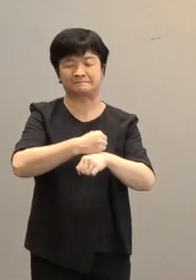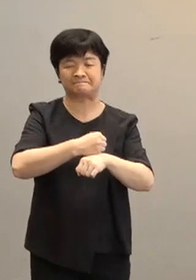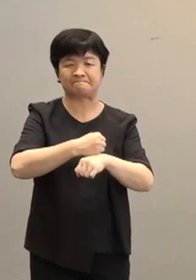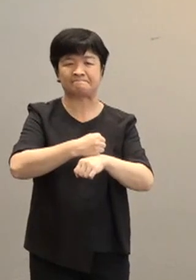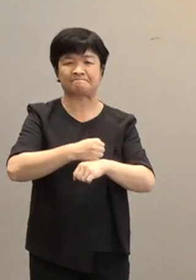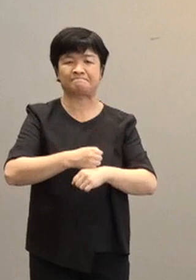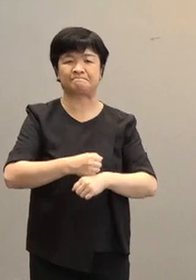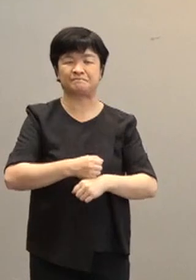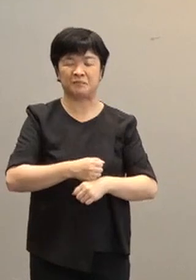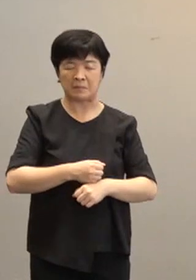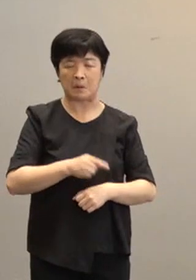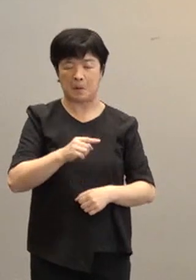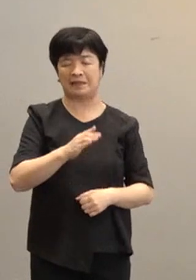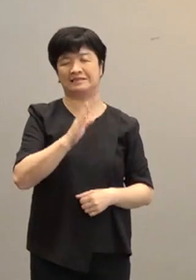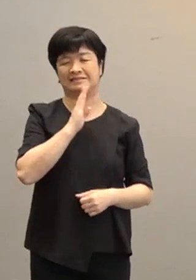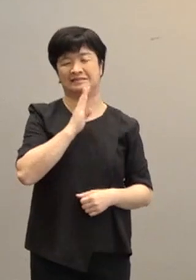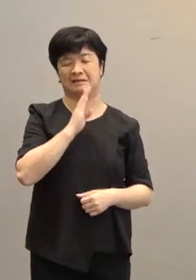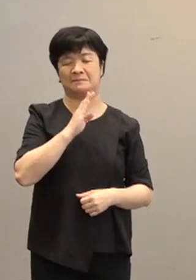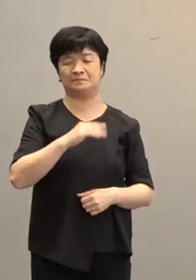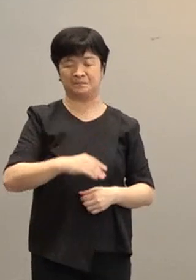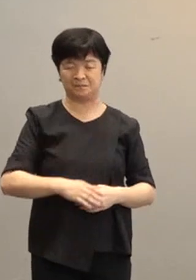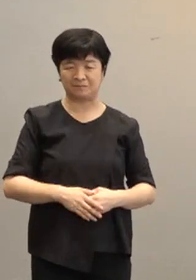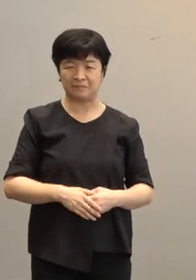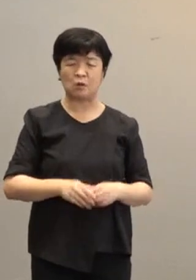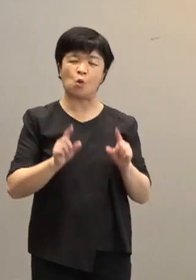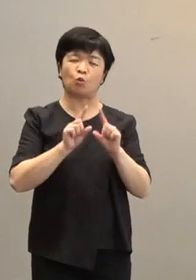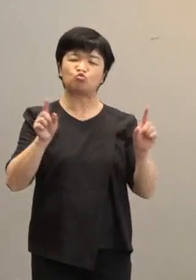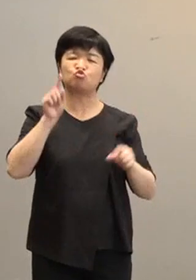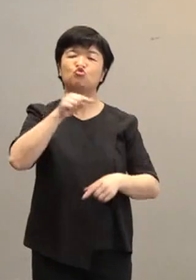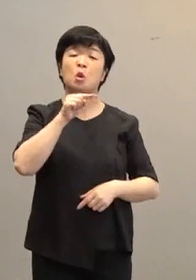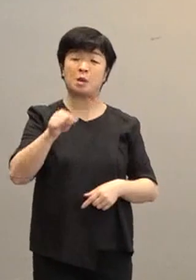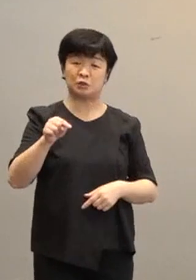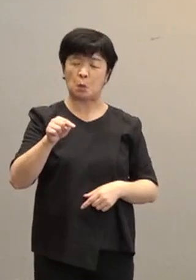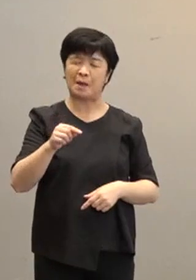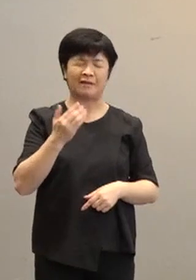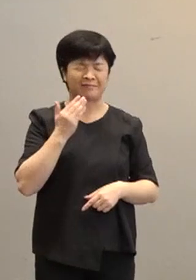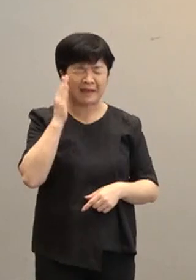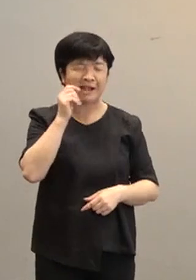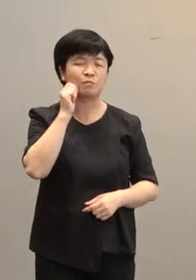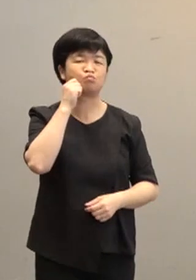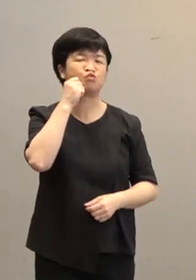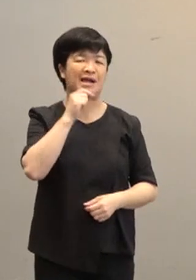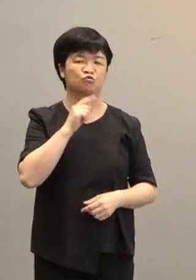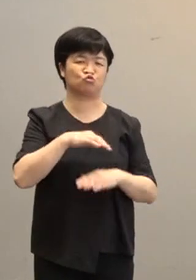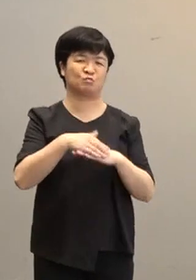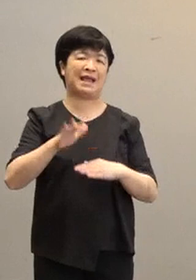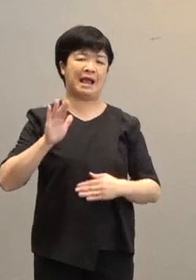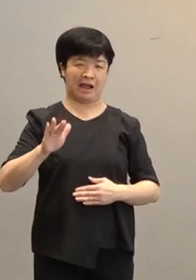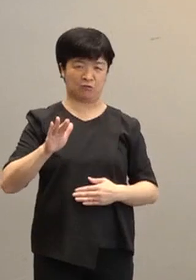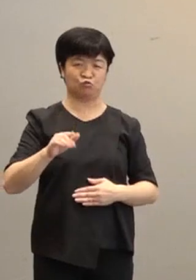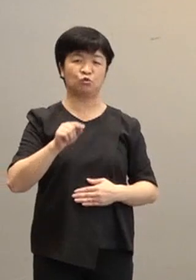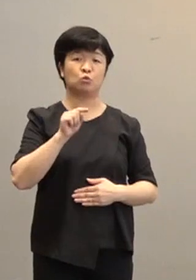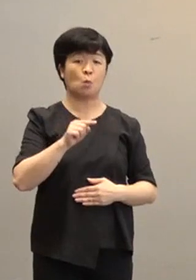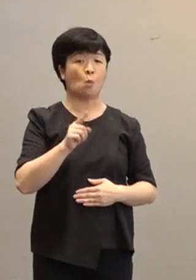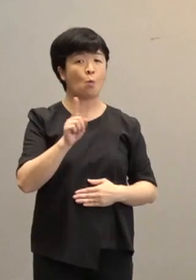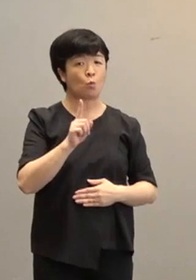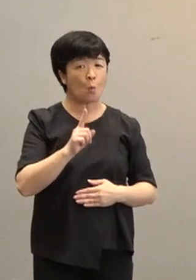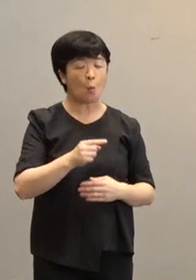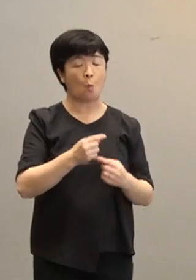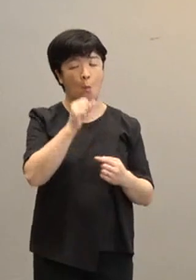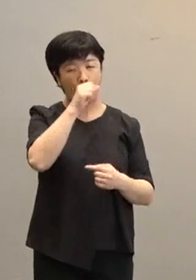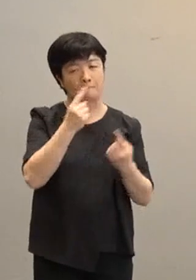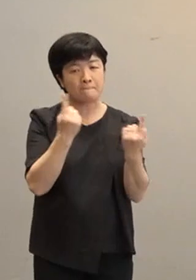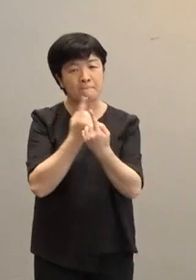大変なのは事実で、まあ普通の人はなかなかできないというところがありますので、まあそうした点をどういうふうに改善をしていくの